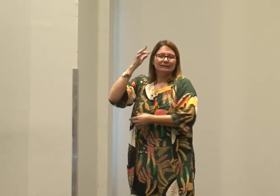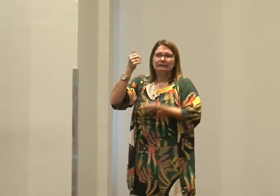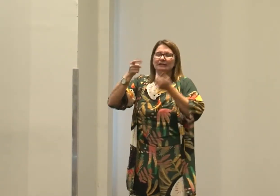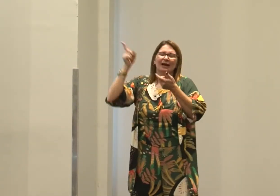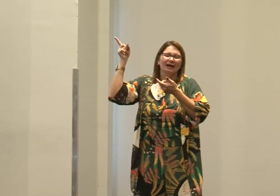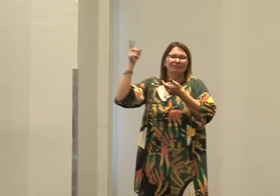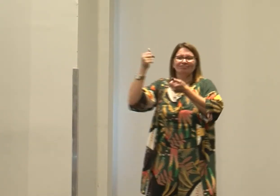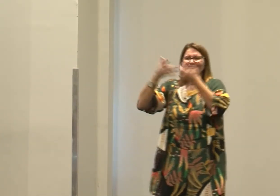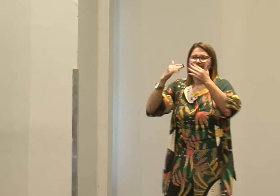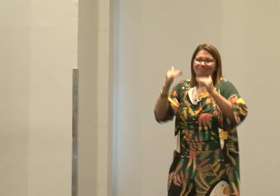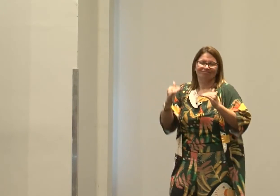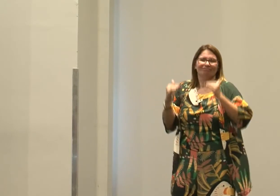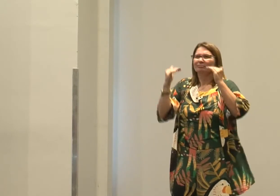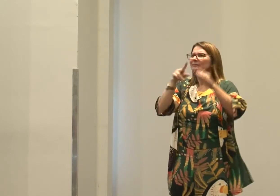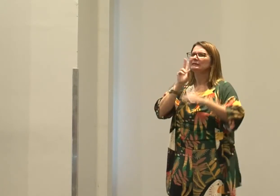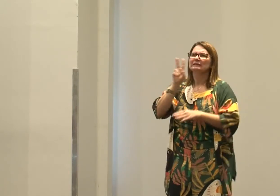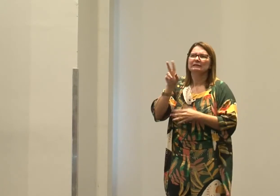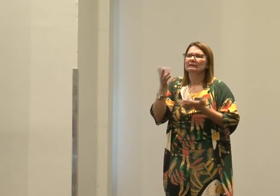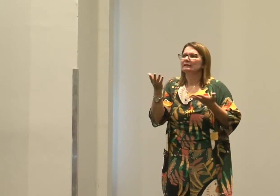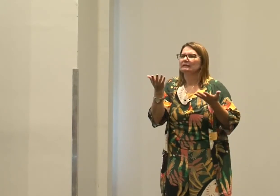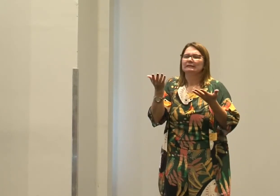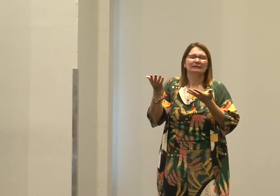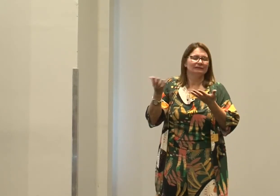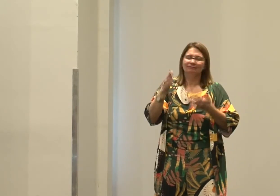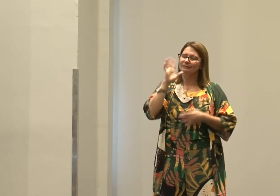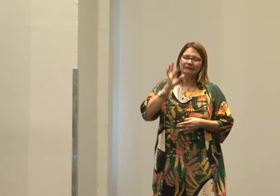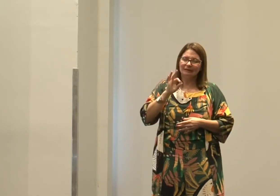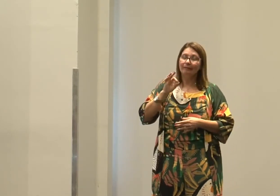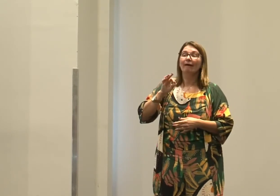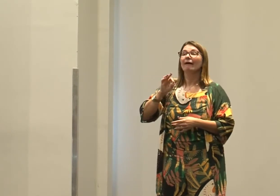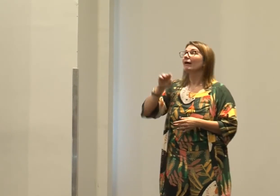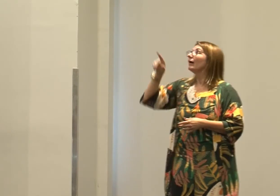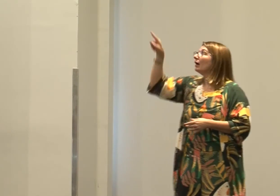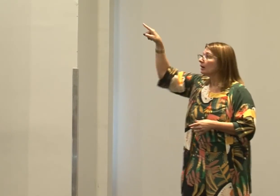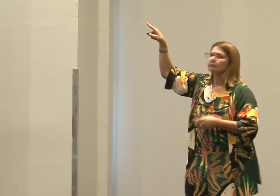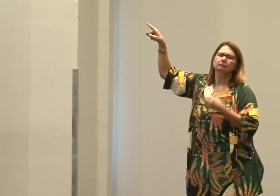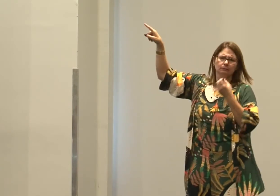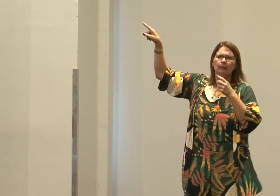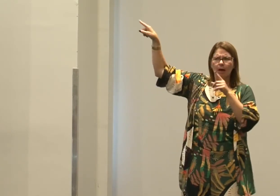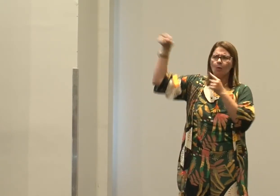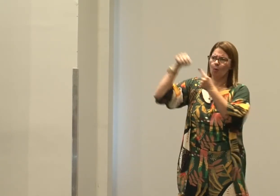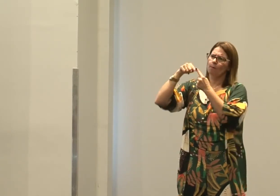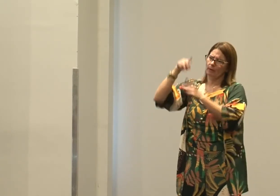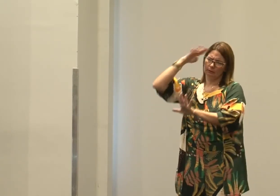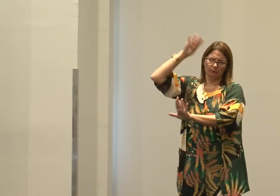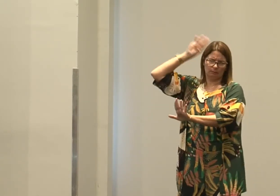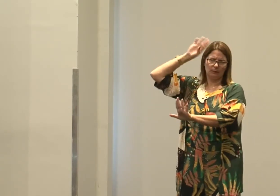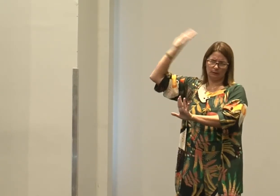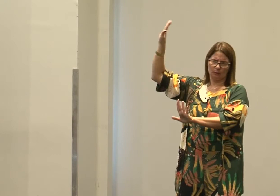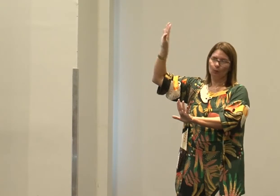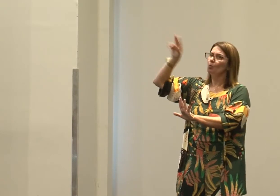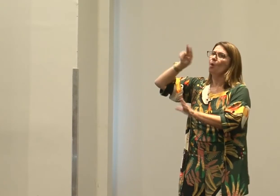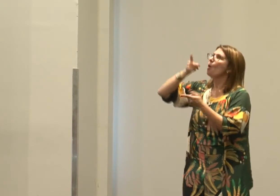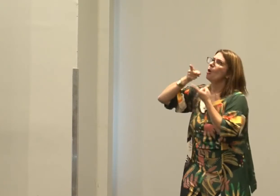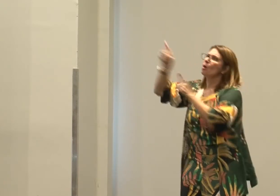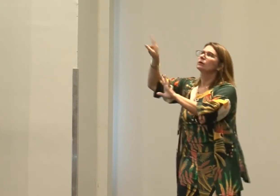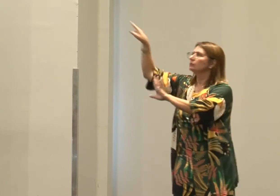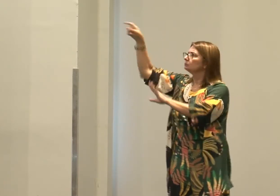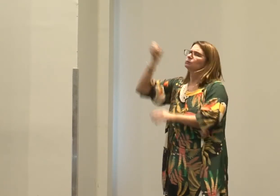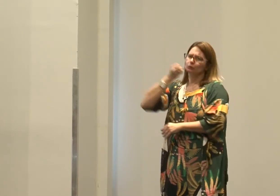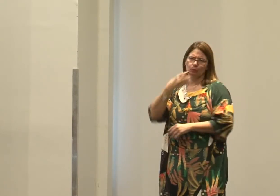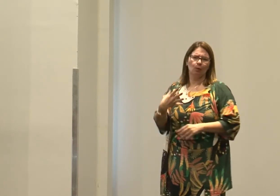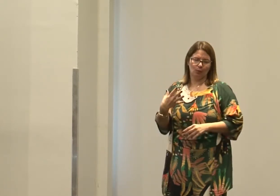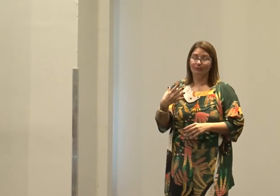interesse era para o ensino fundamental. Se eu utilizasse esses termos acadêmicos, talvez as crianças